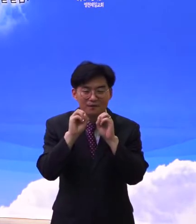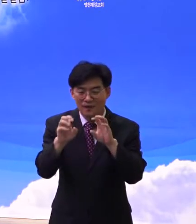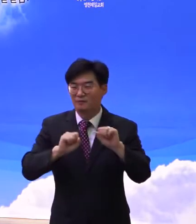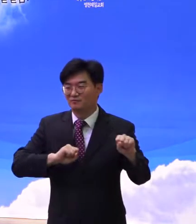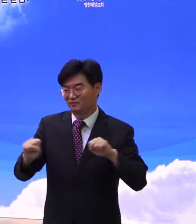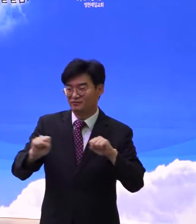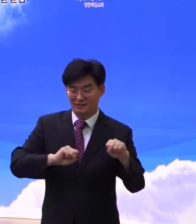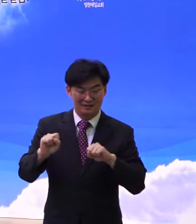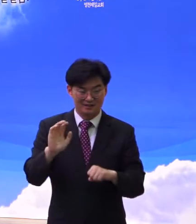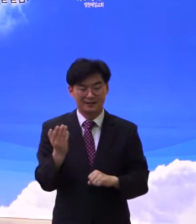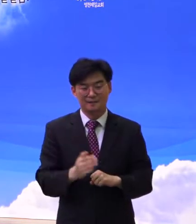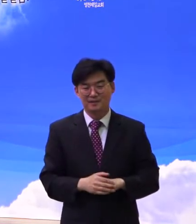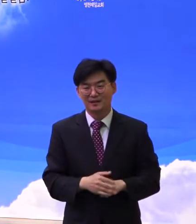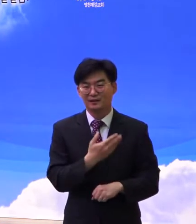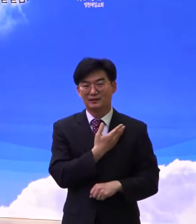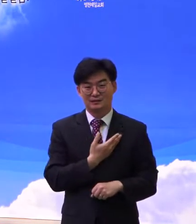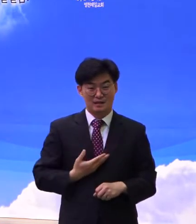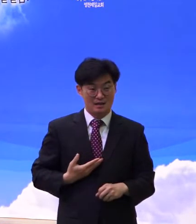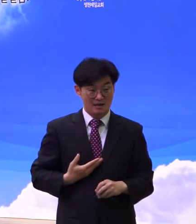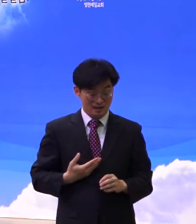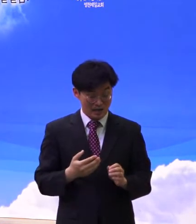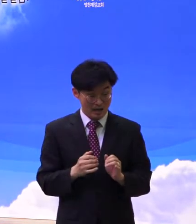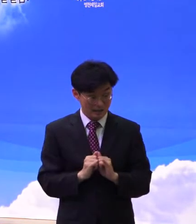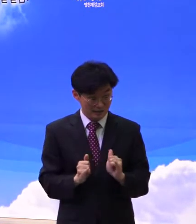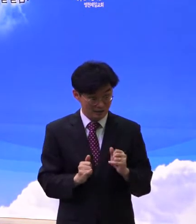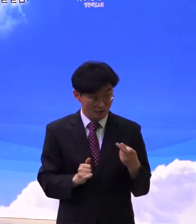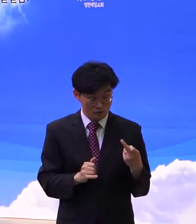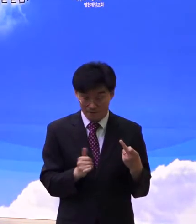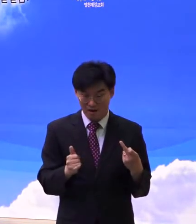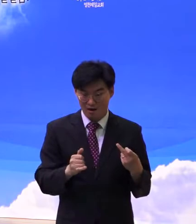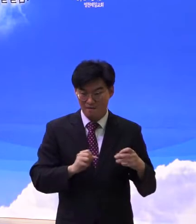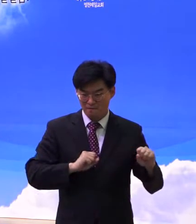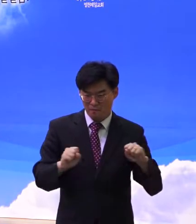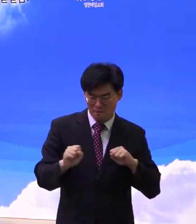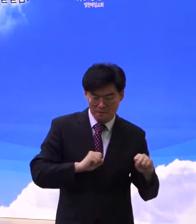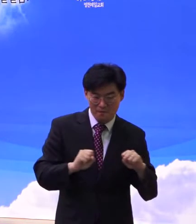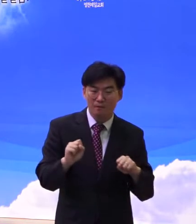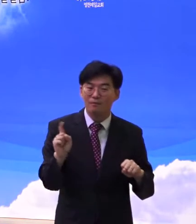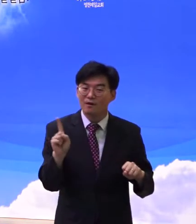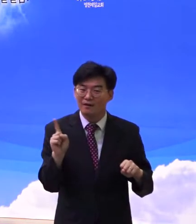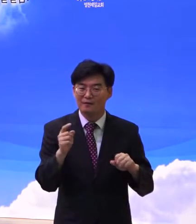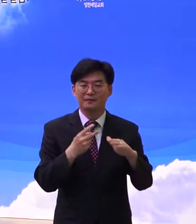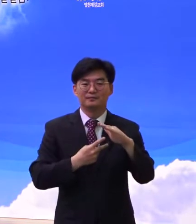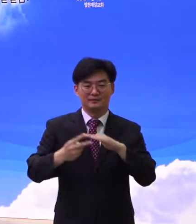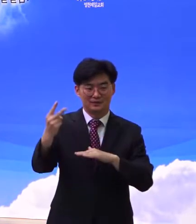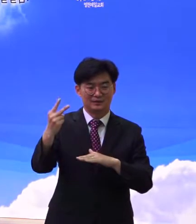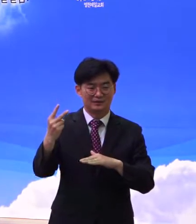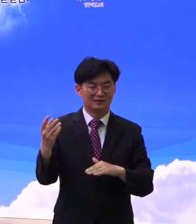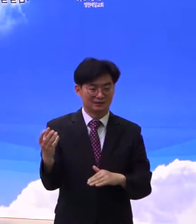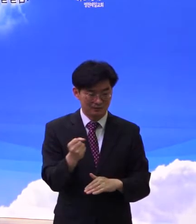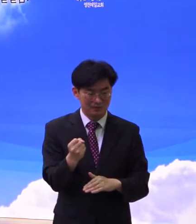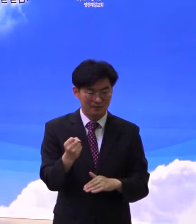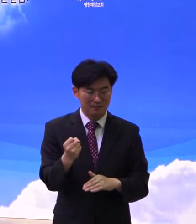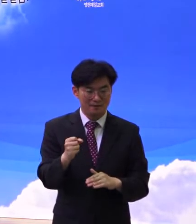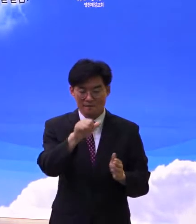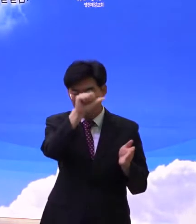제자들이 헌신한 그 하나님의 큰 일은 곧 그들이 붙잡는 비전이 됐습니다. 이